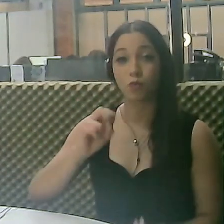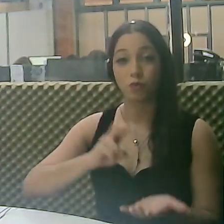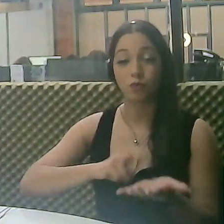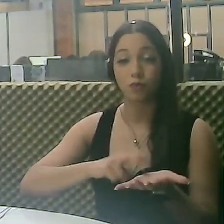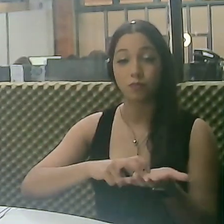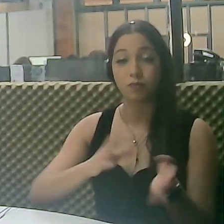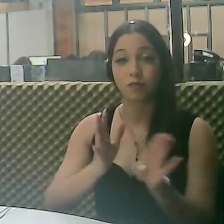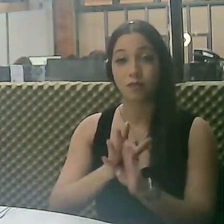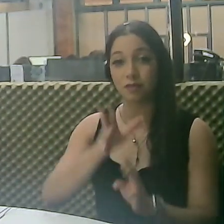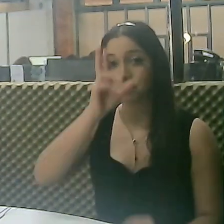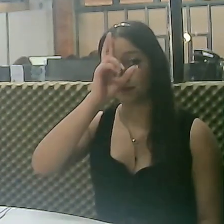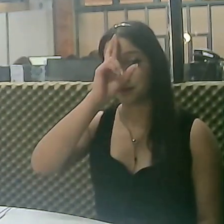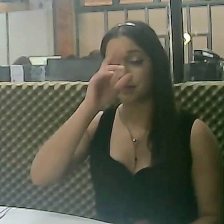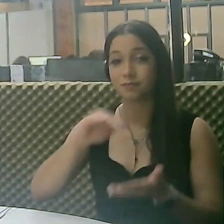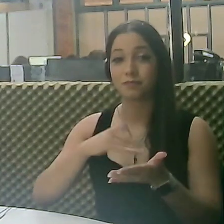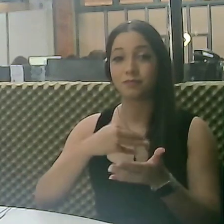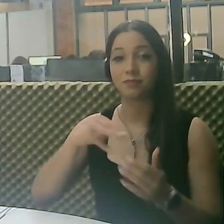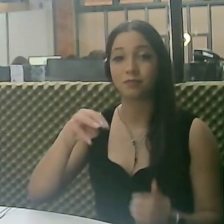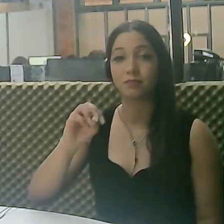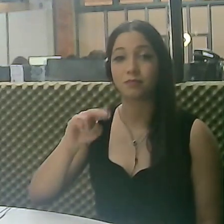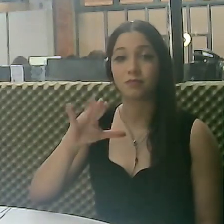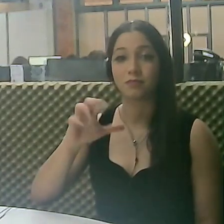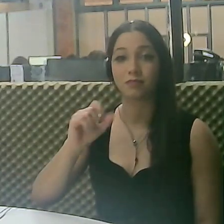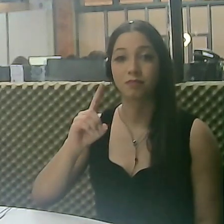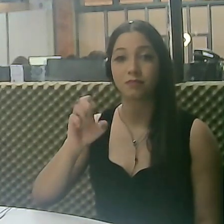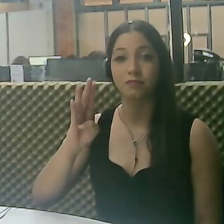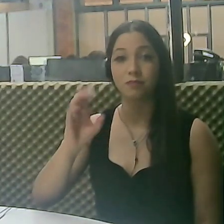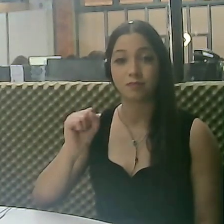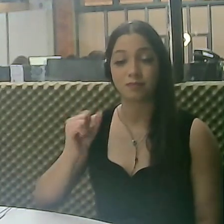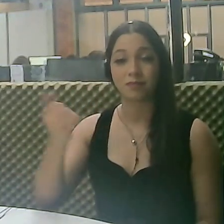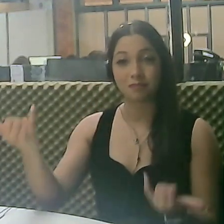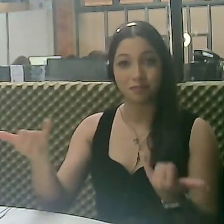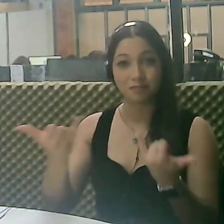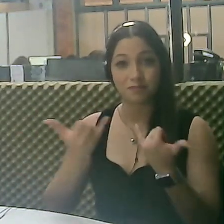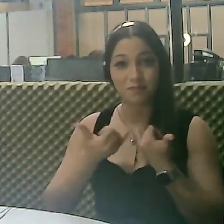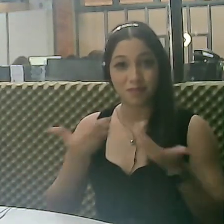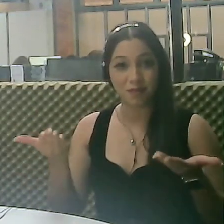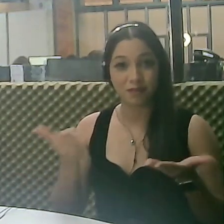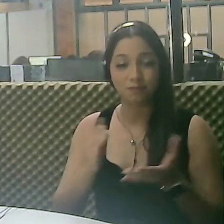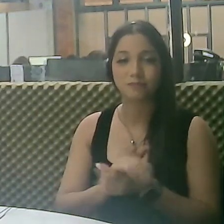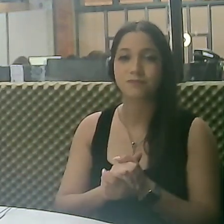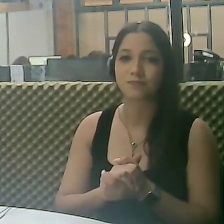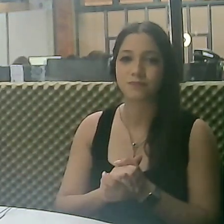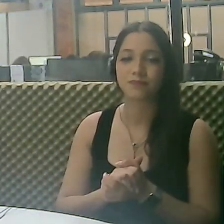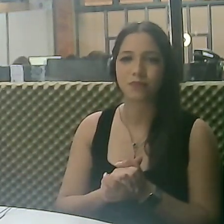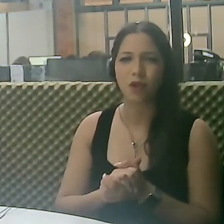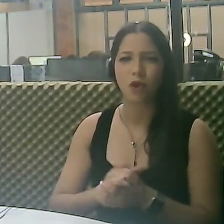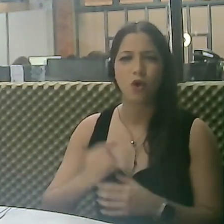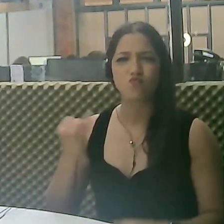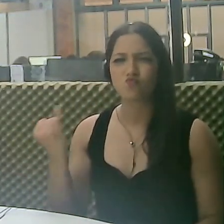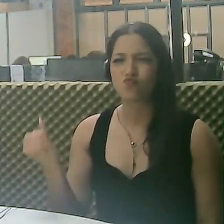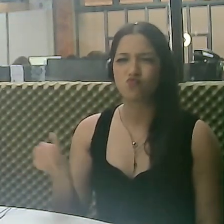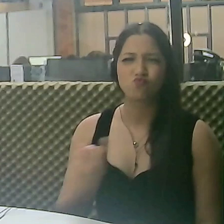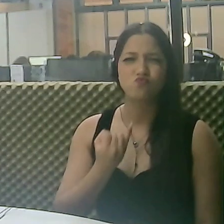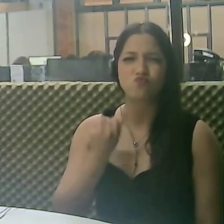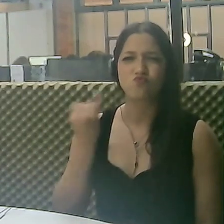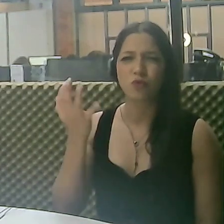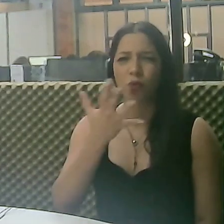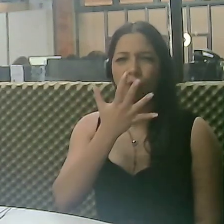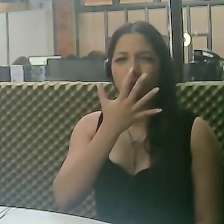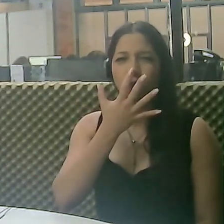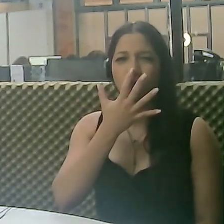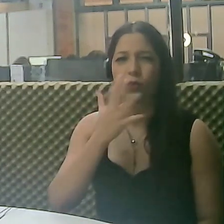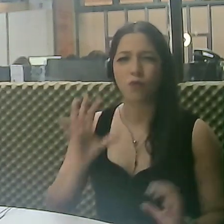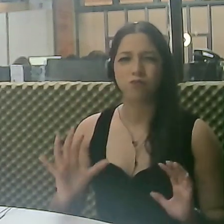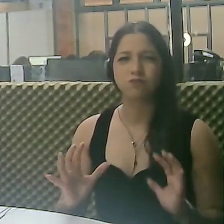e meio-dia. A secretária Mônica Deves falou com a gente sobre esse momento. É de um valor imensurável